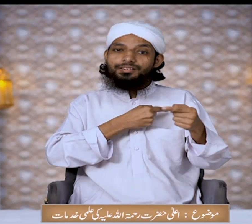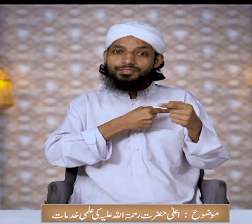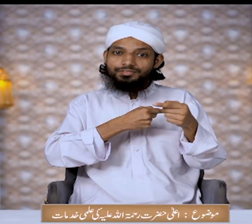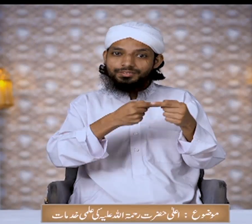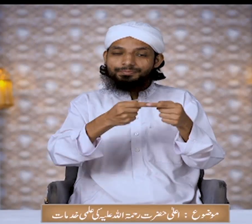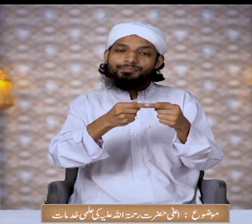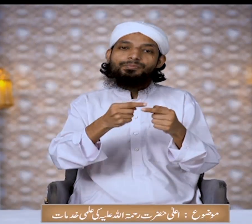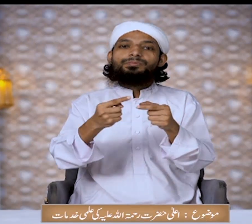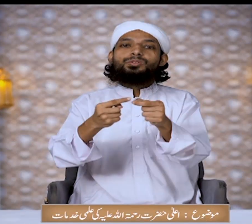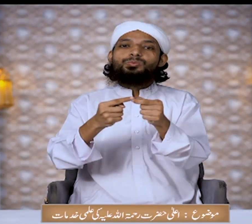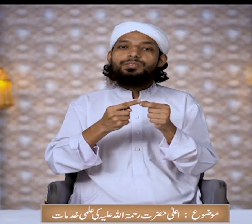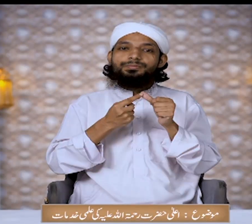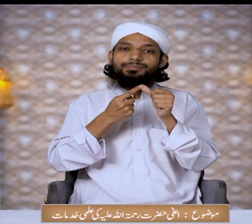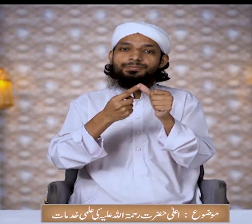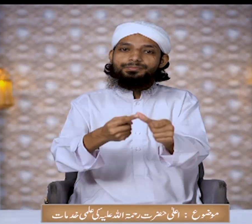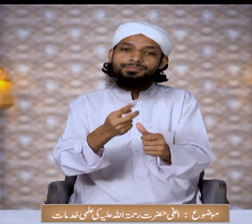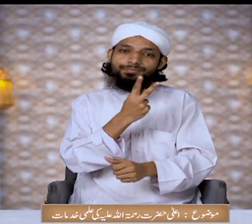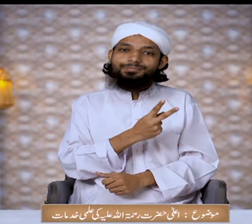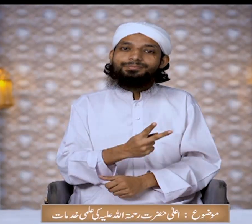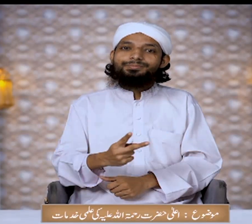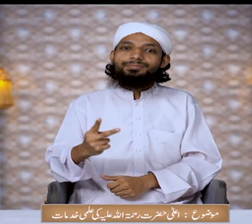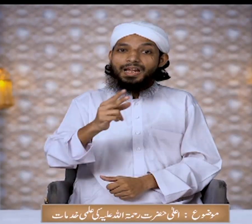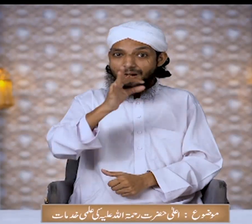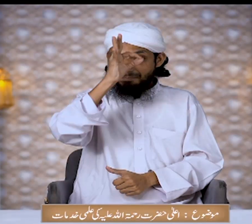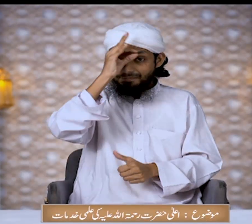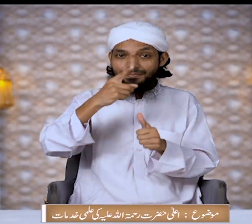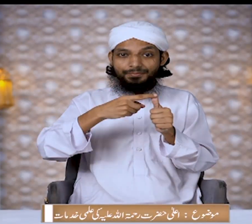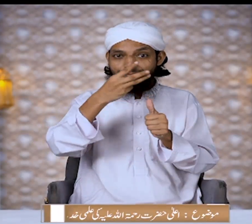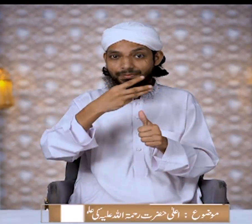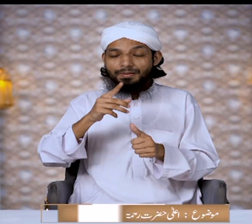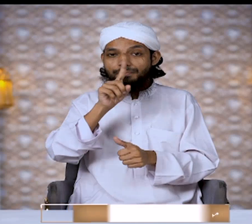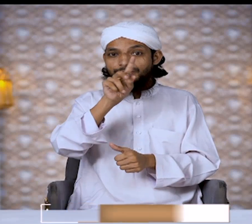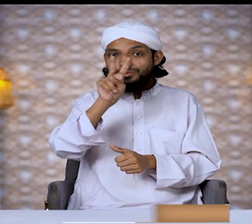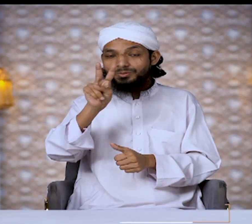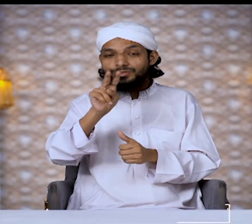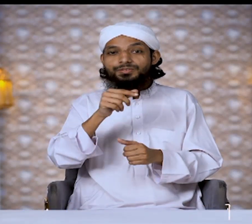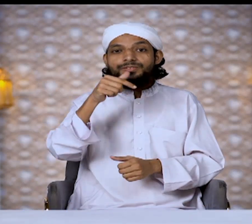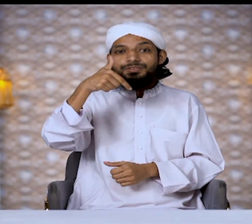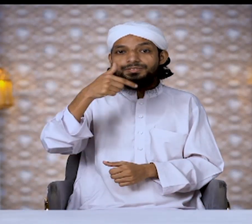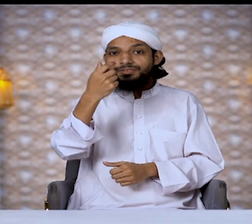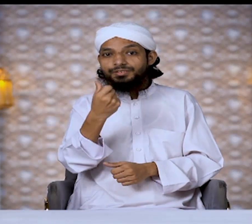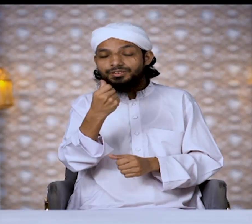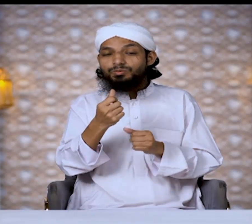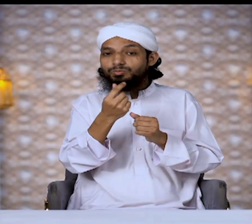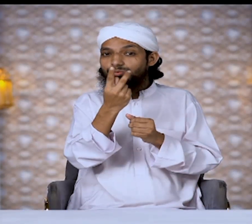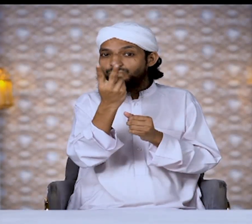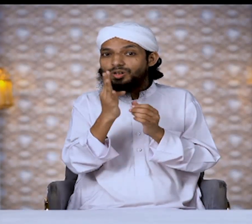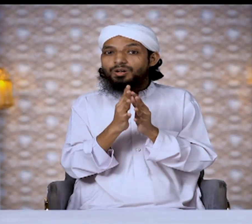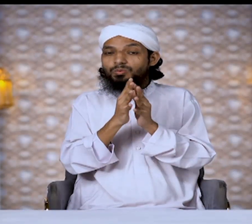فتاویٰ تحریر فرماتے رہے۔ یوں تو آپ رحمت اللہ علیہ نے 1286 ہجری سے 1340 ہجری تک لاکھوں فتوے لکھے،